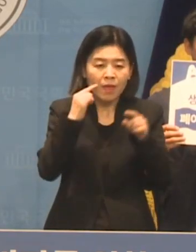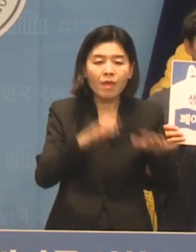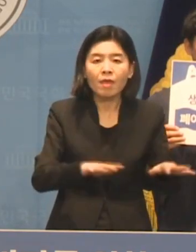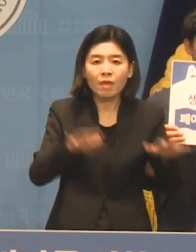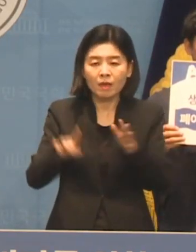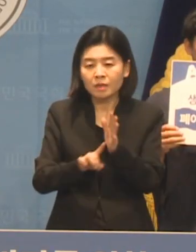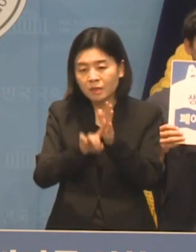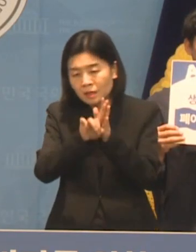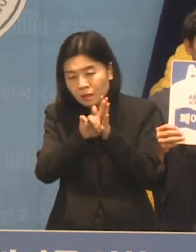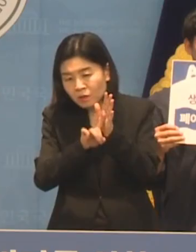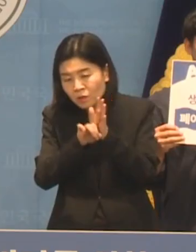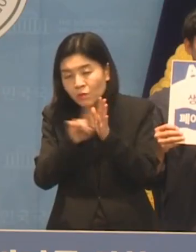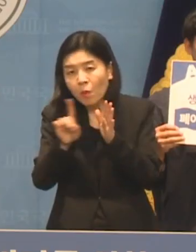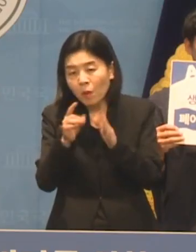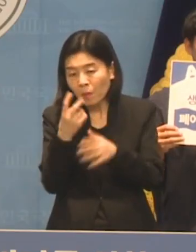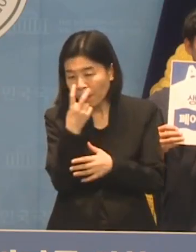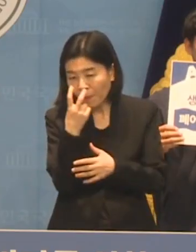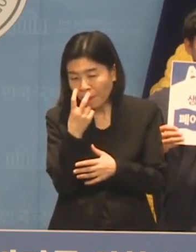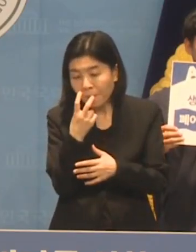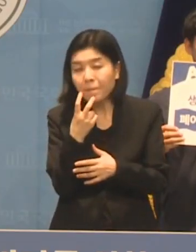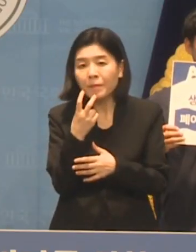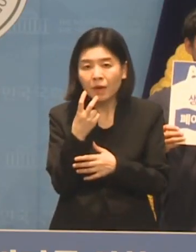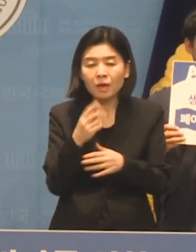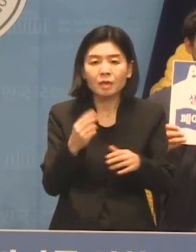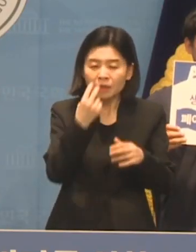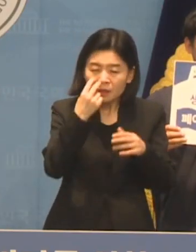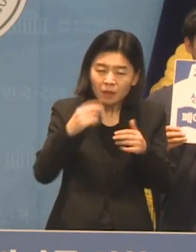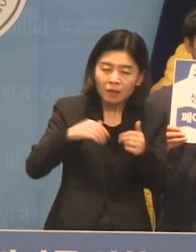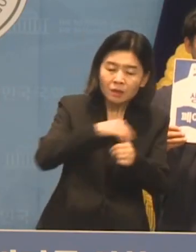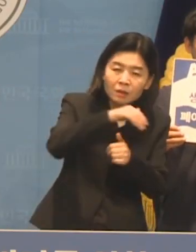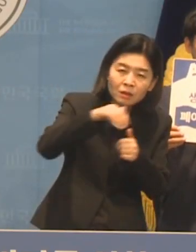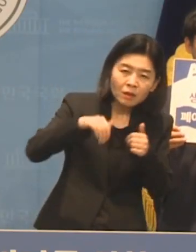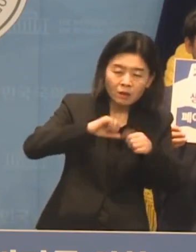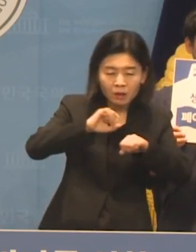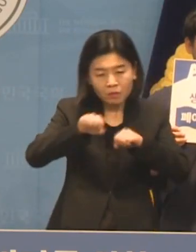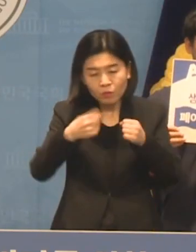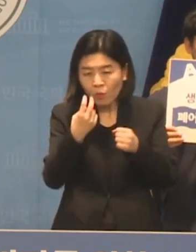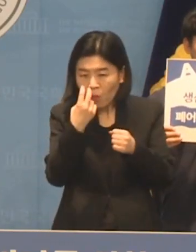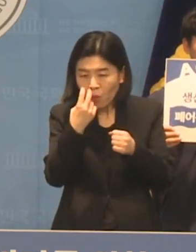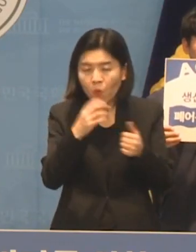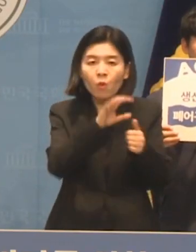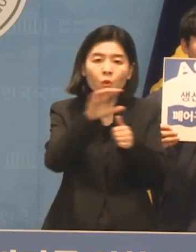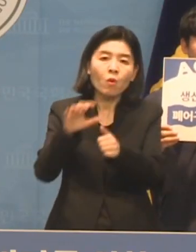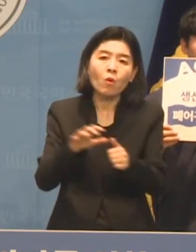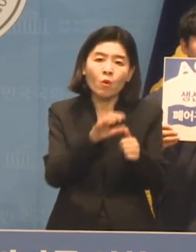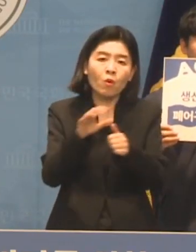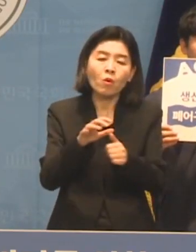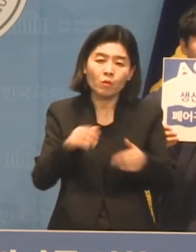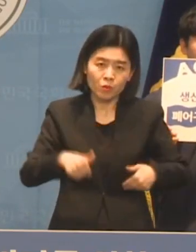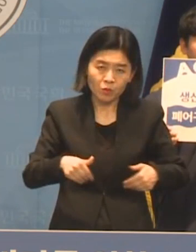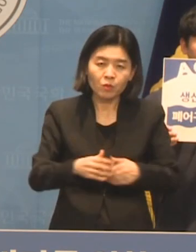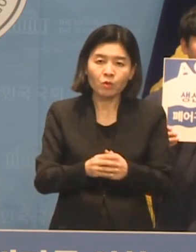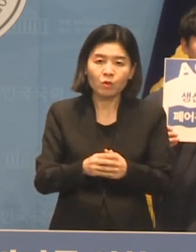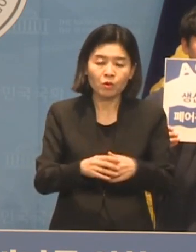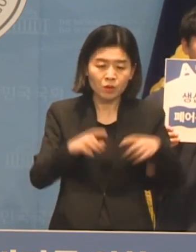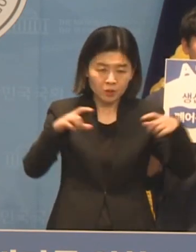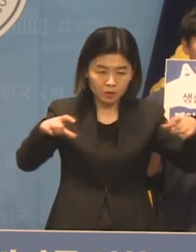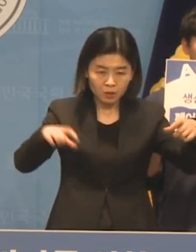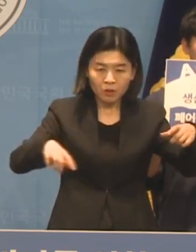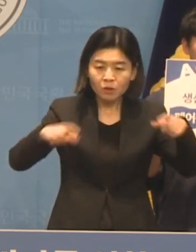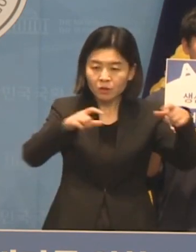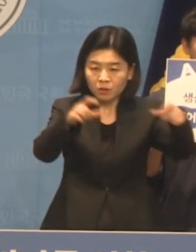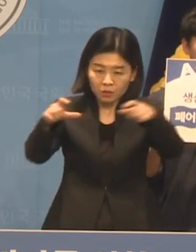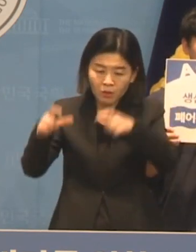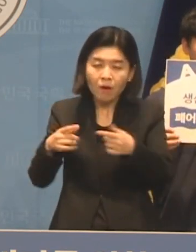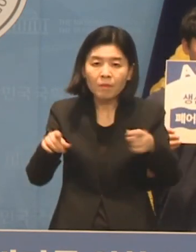기후변화 모니터링과 생태계 보호 정책이 필요합니다. 지역사회와 함께하는